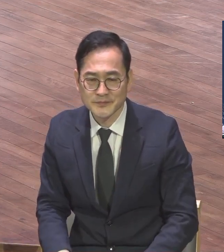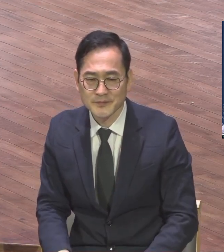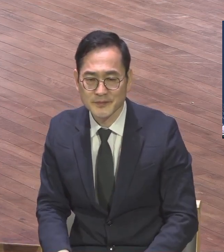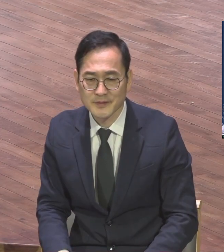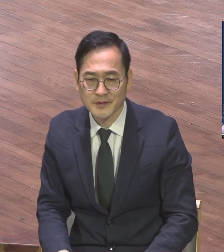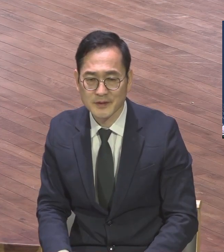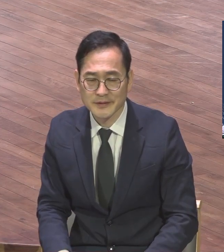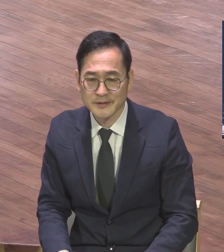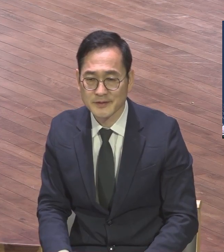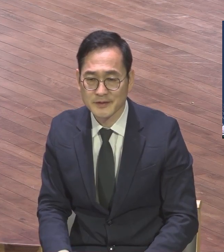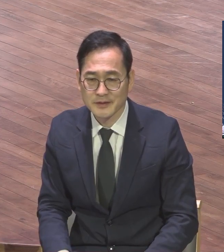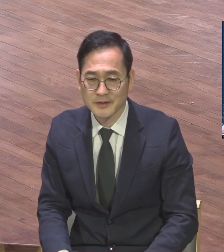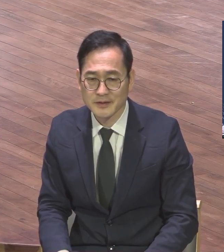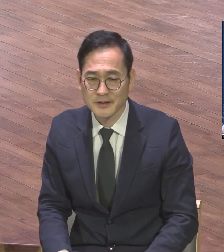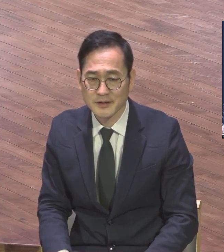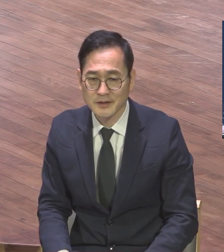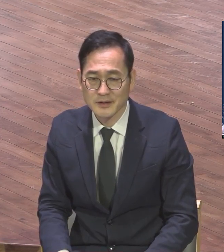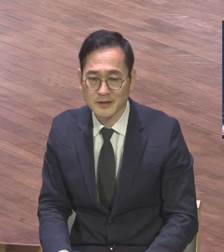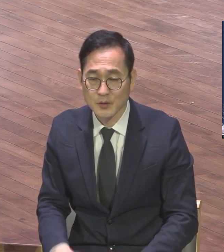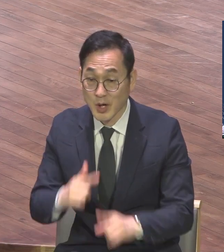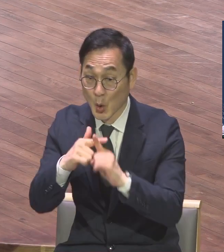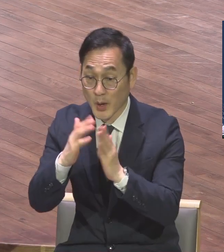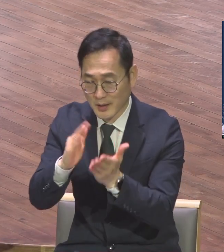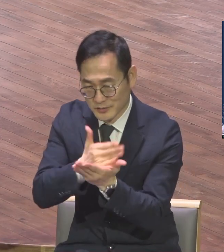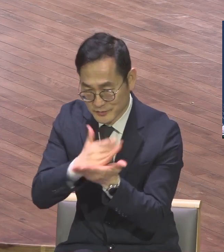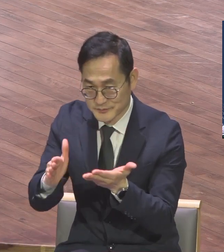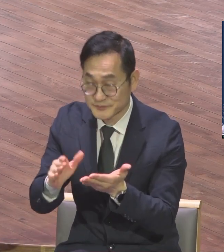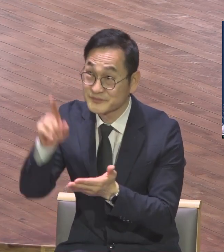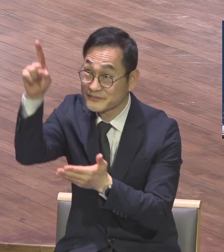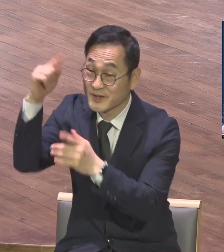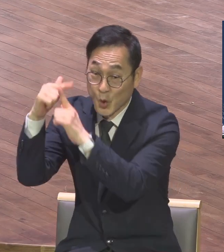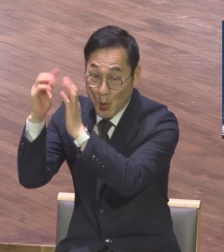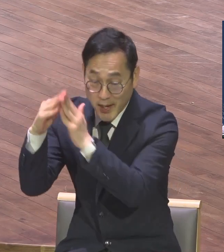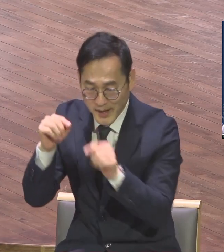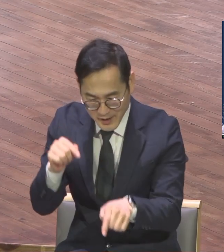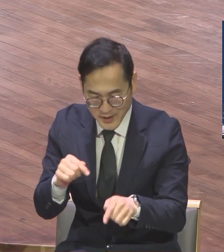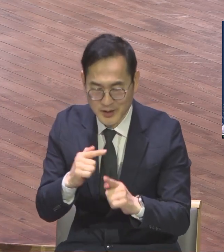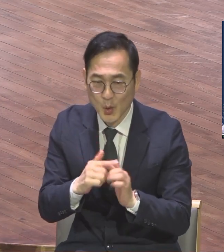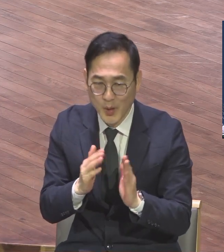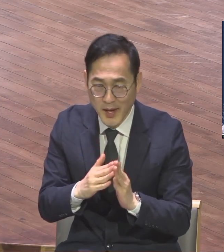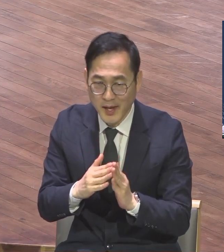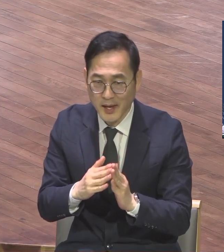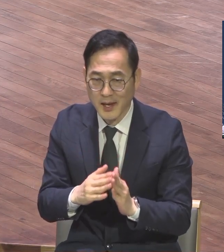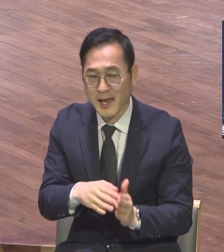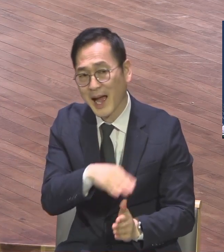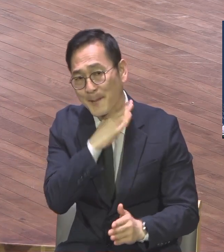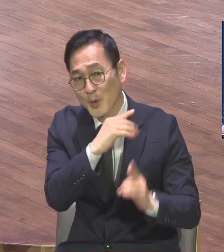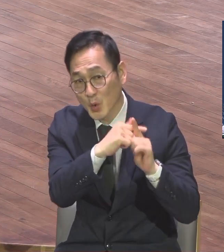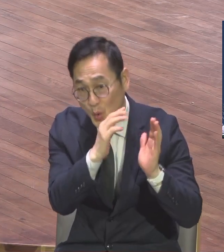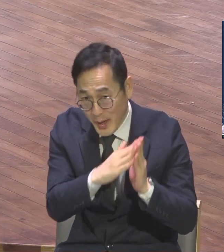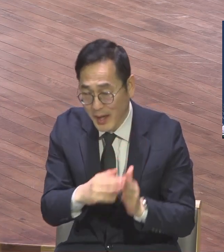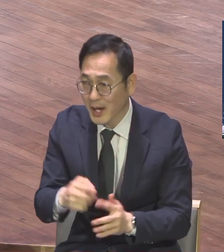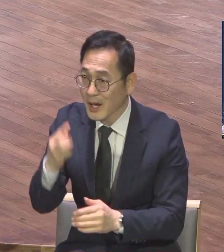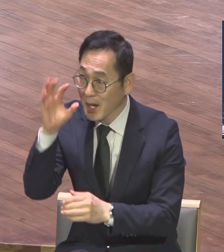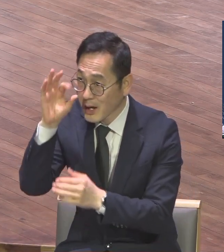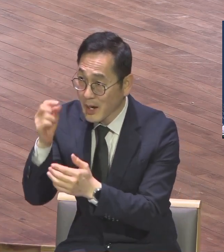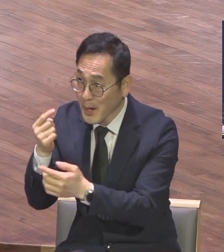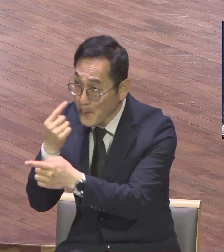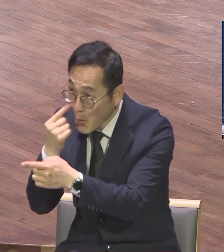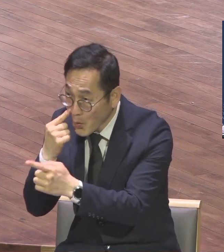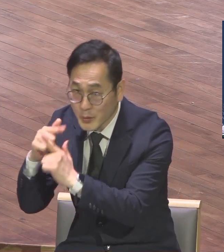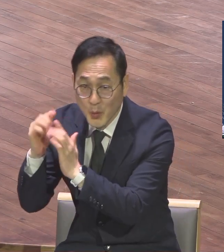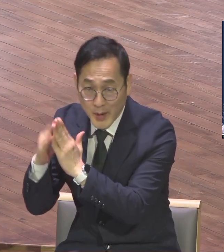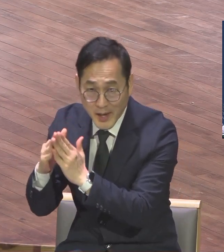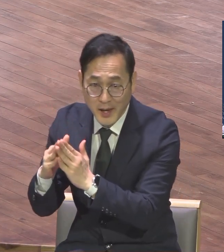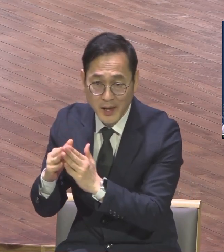교회를 구분할 때 지상교회와 천상교회, 가시적 교회와 비가시적 교회, 전통적